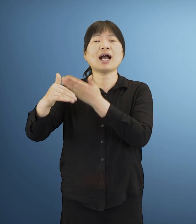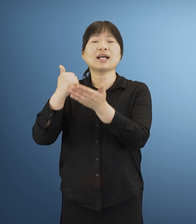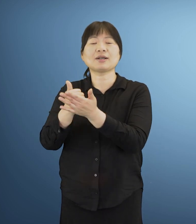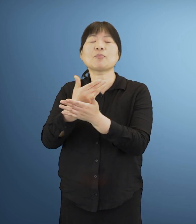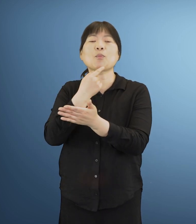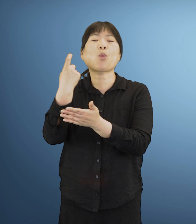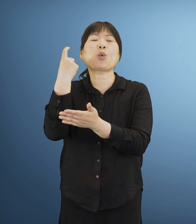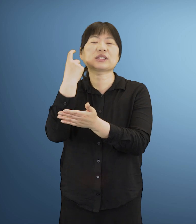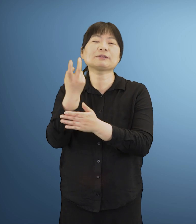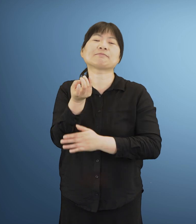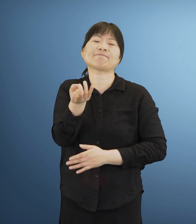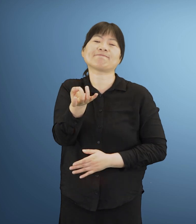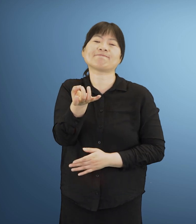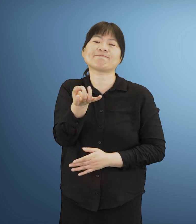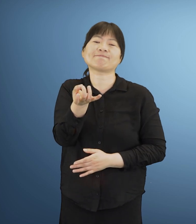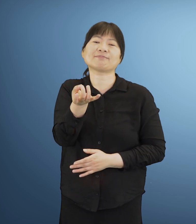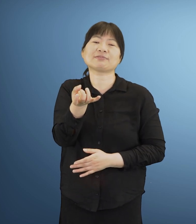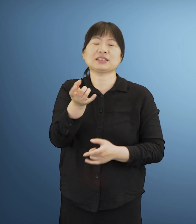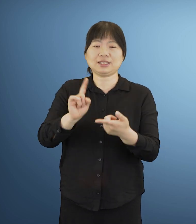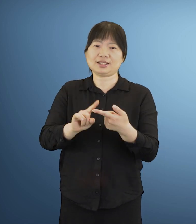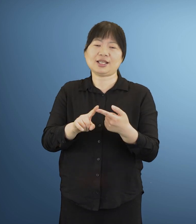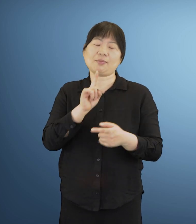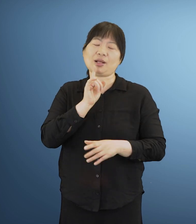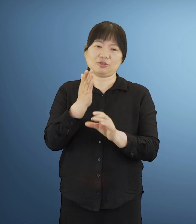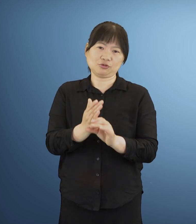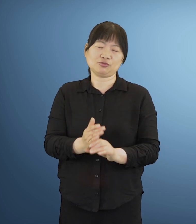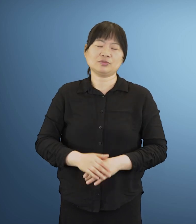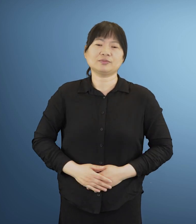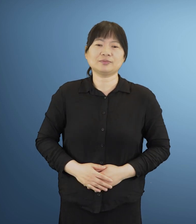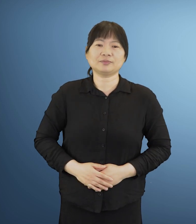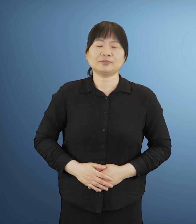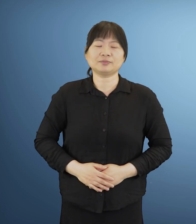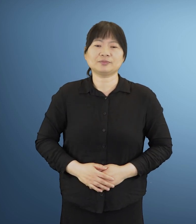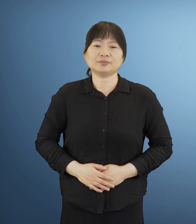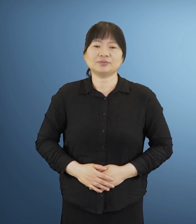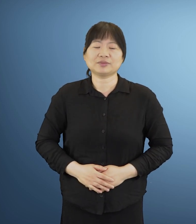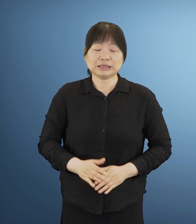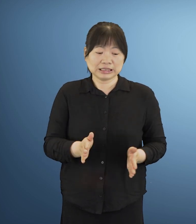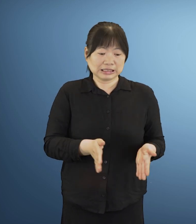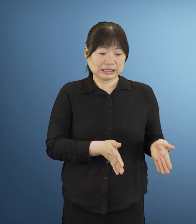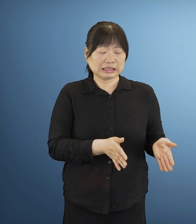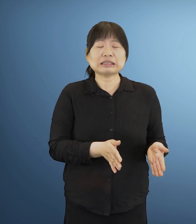하나님의 복음이요, 씨를 얘기하는 거예요. 여기서도. 그렇죠?